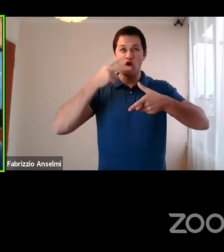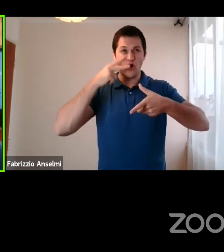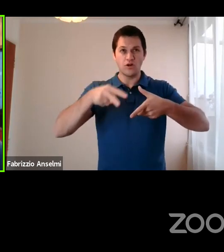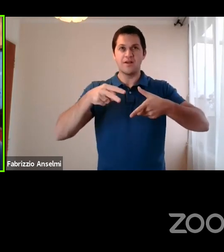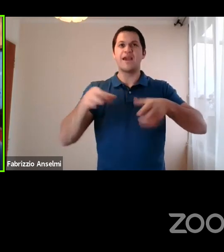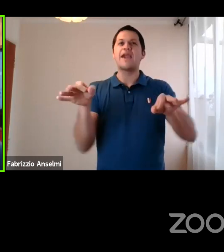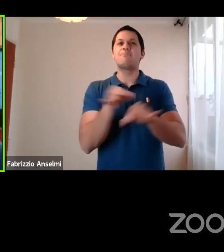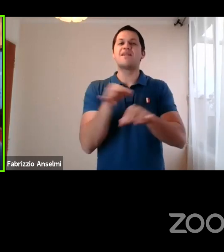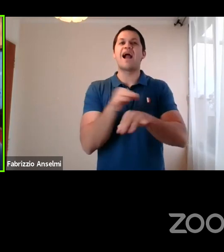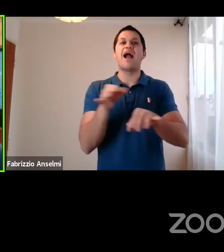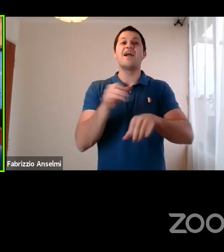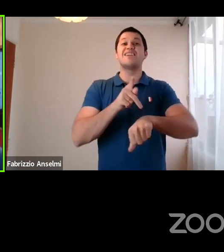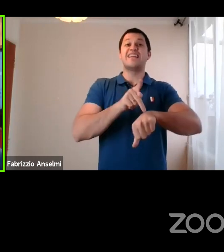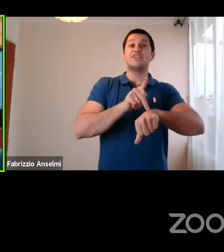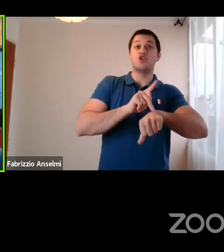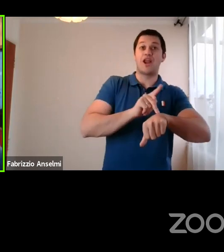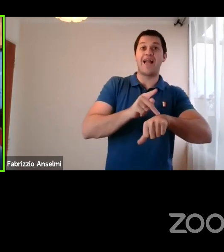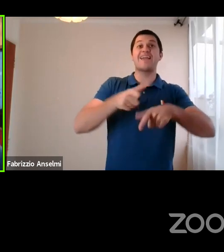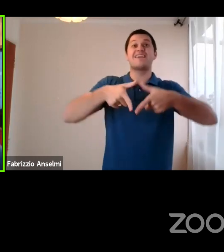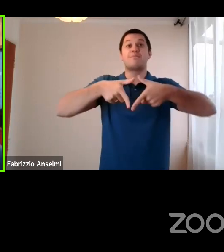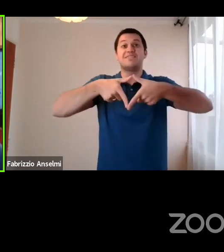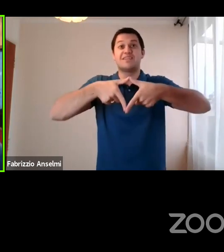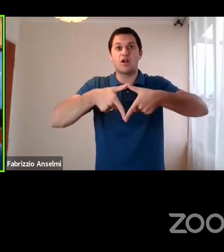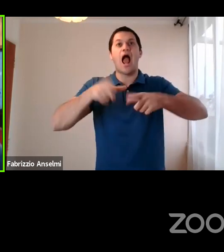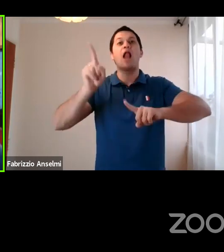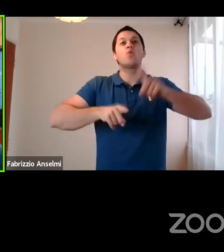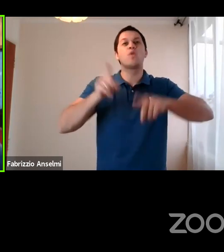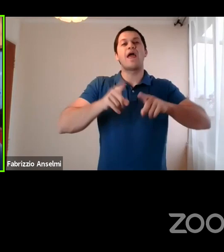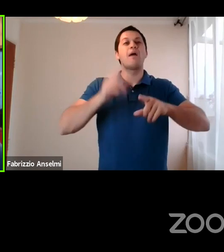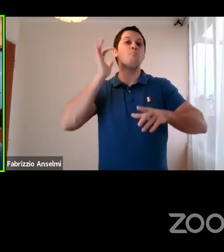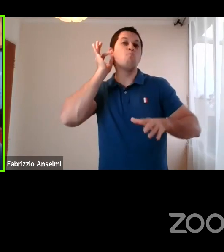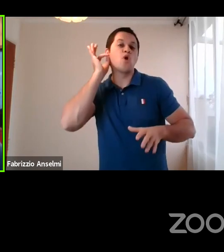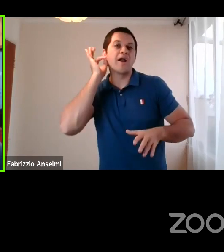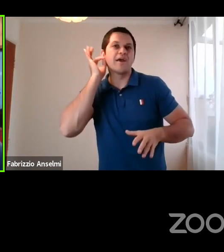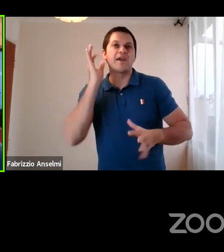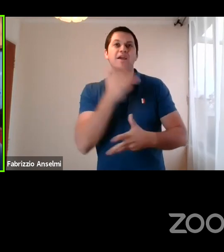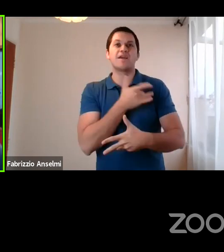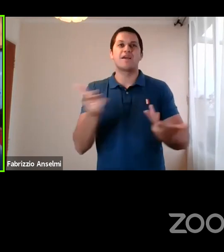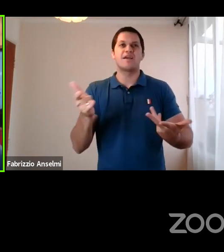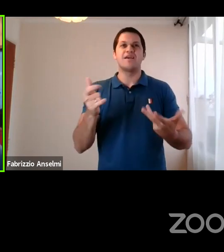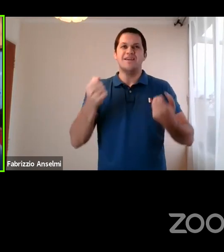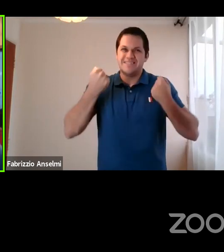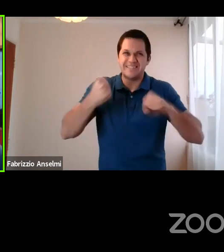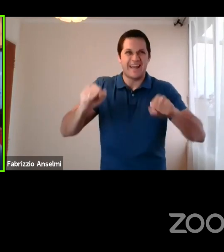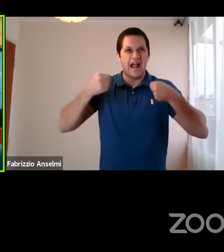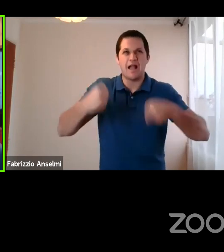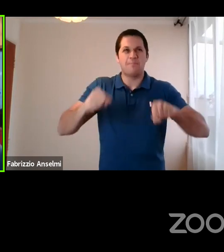ginecológica, tratamiento de las enfermedades de las mujeres a través del masaje